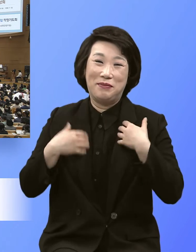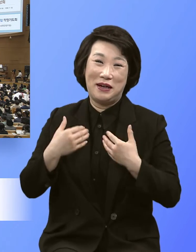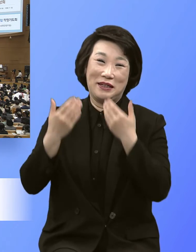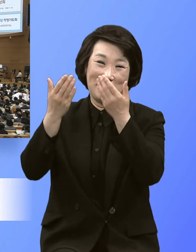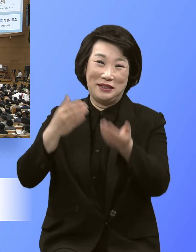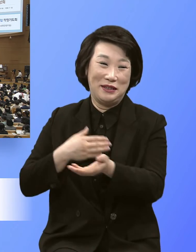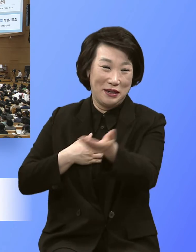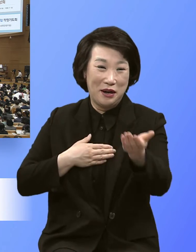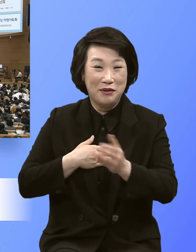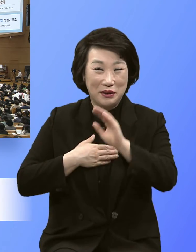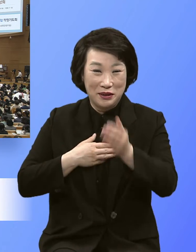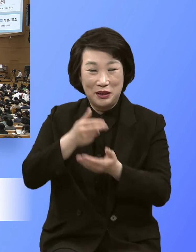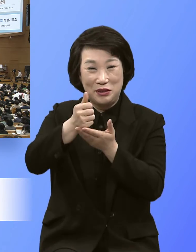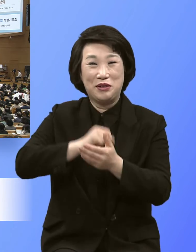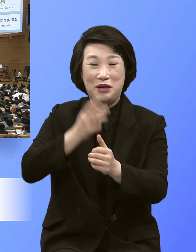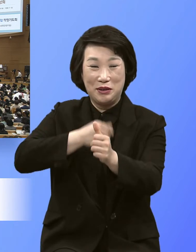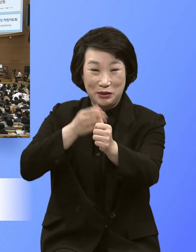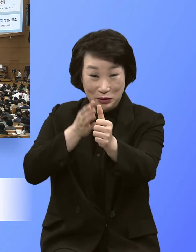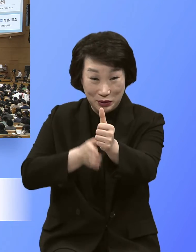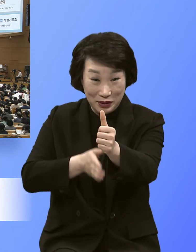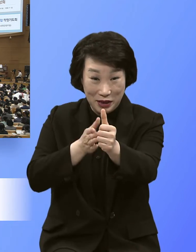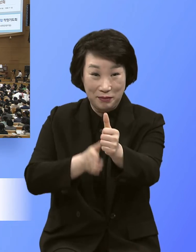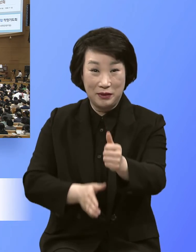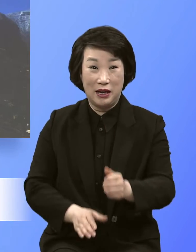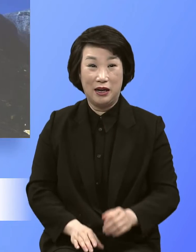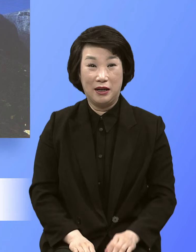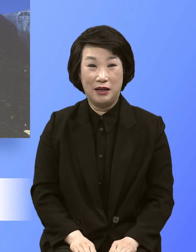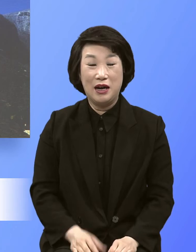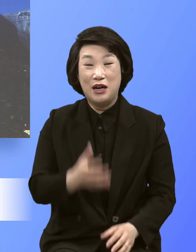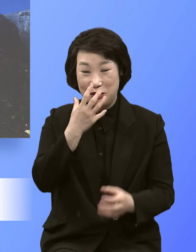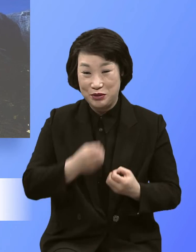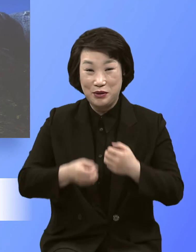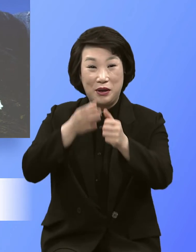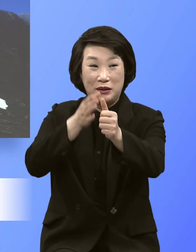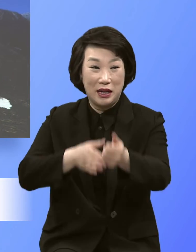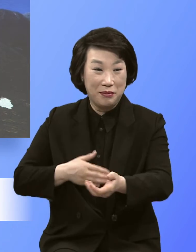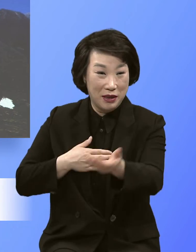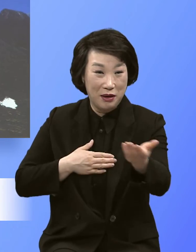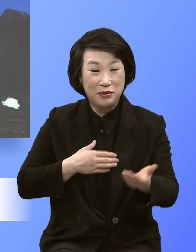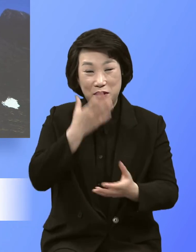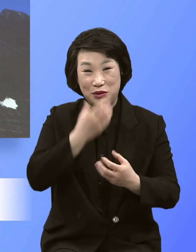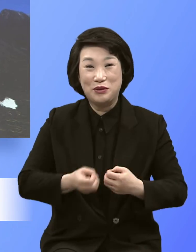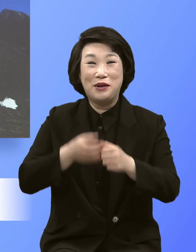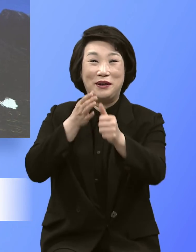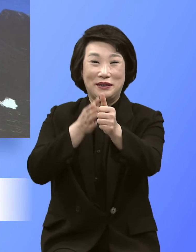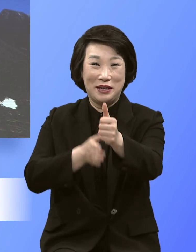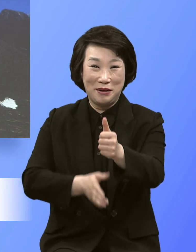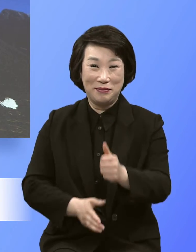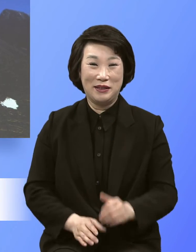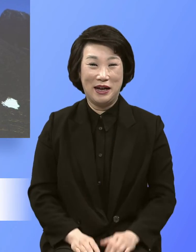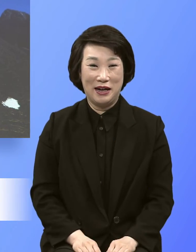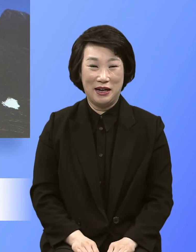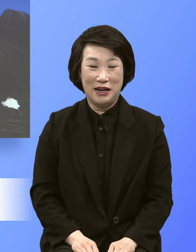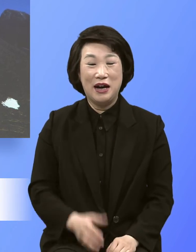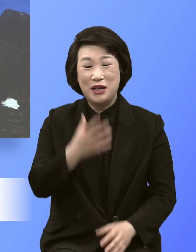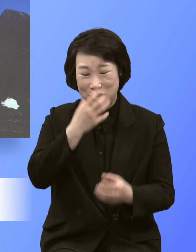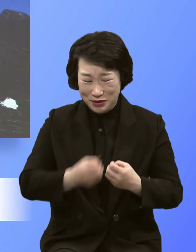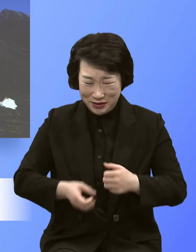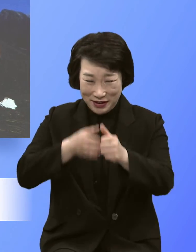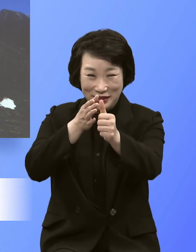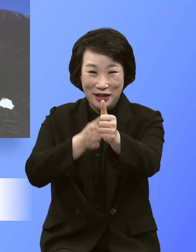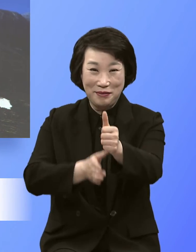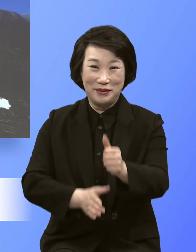여러분 되기를 주님의 이름으로 축원합니다. 축원합니다. 축원합니다.